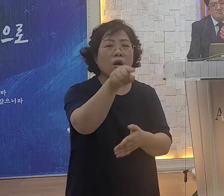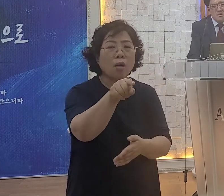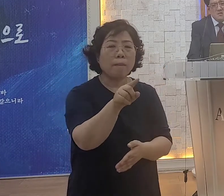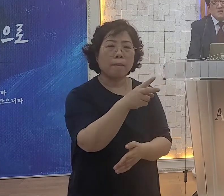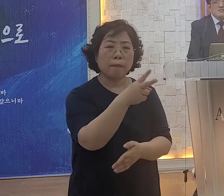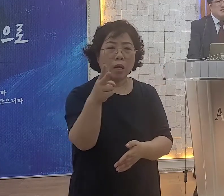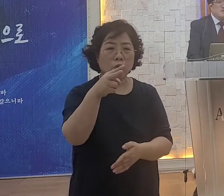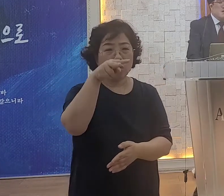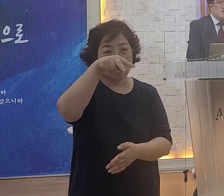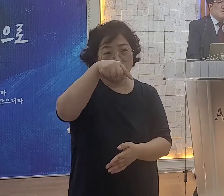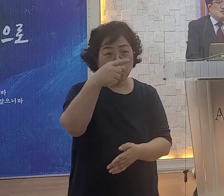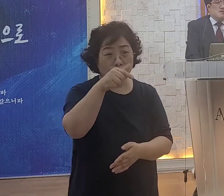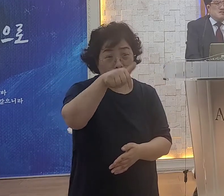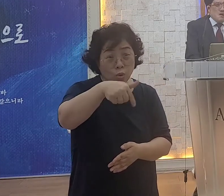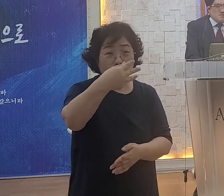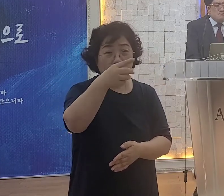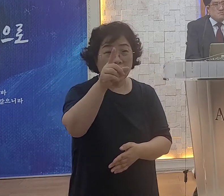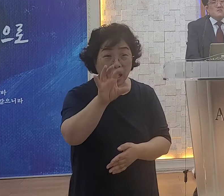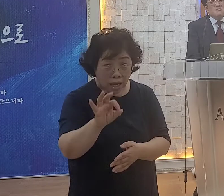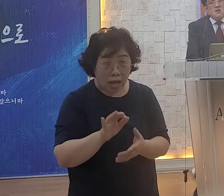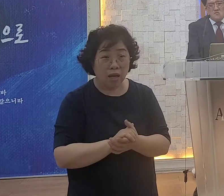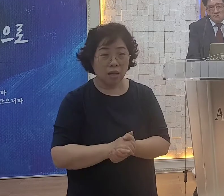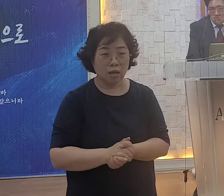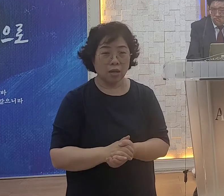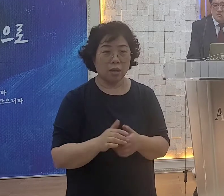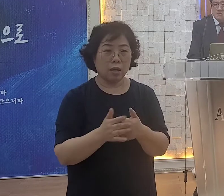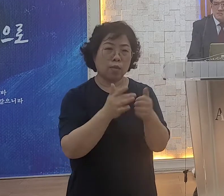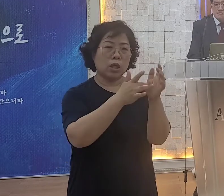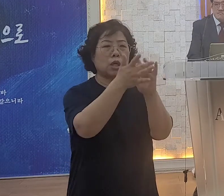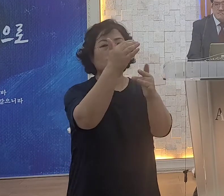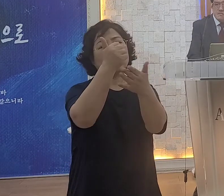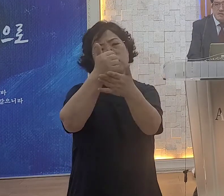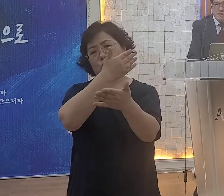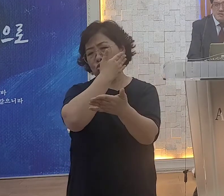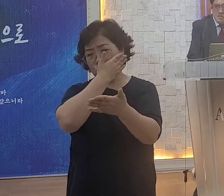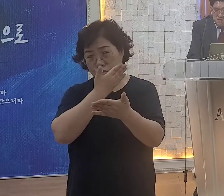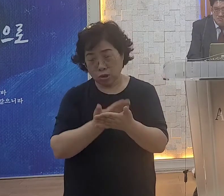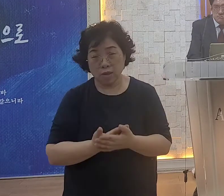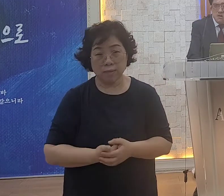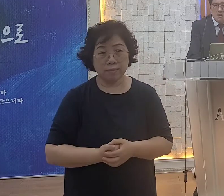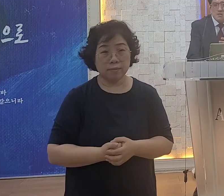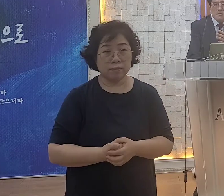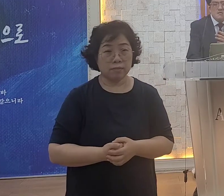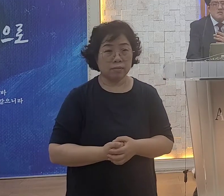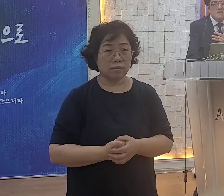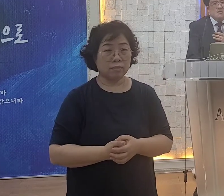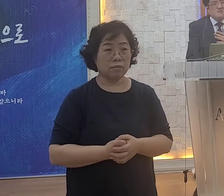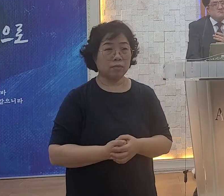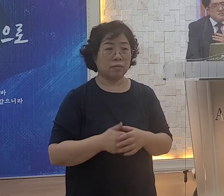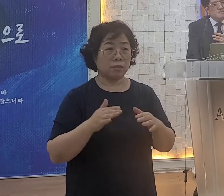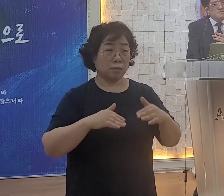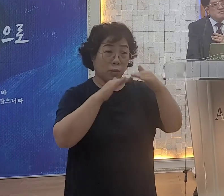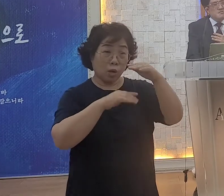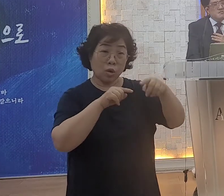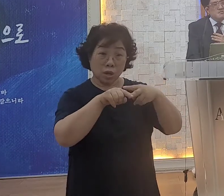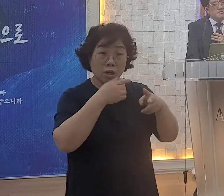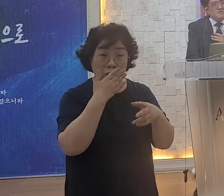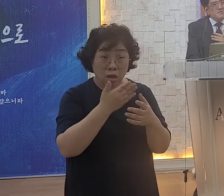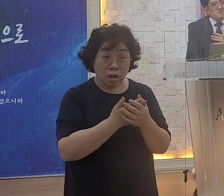지금 이 속량이라는 이야기가 그래서 예수가 중요합니다. 예수가 이